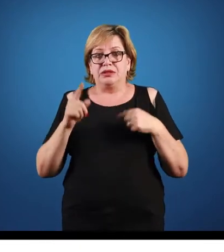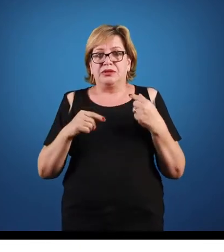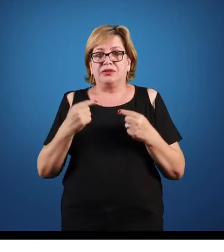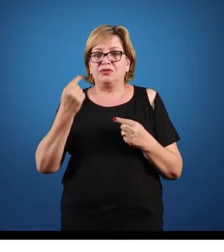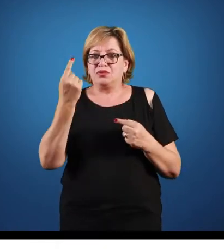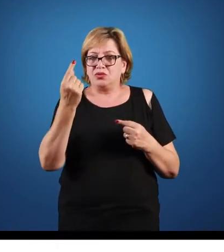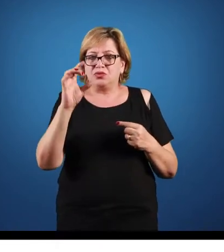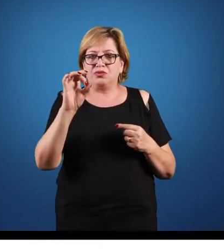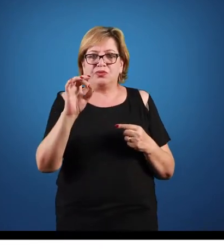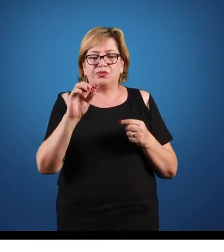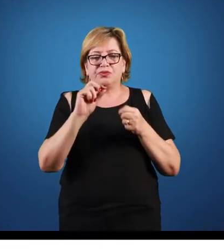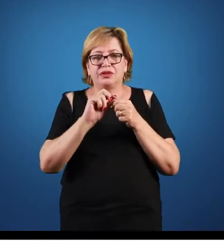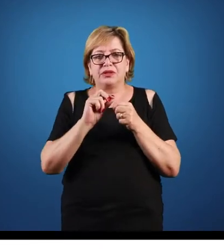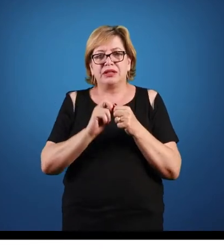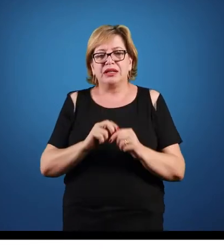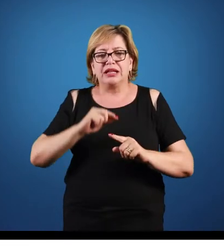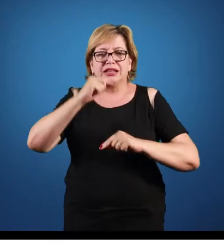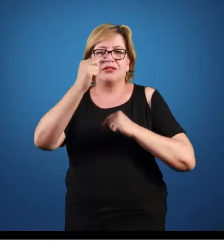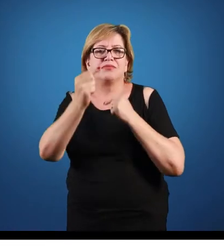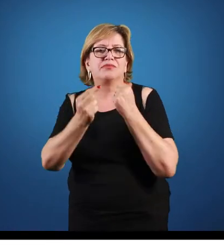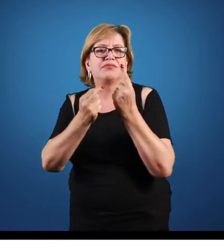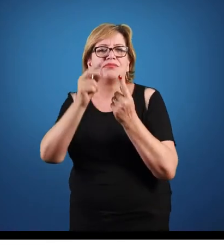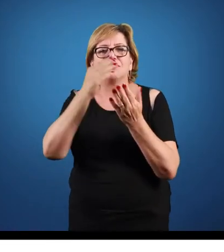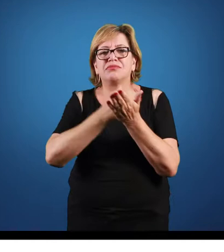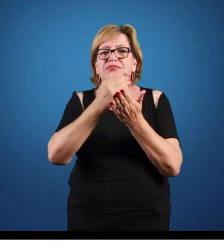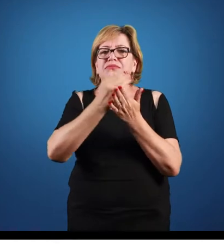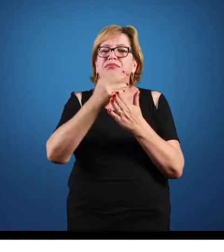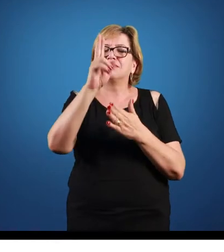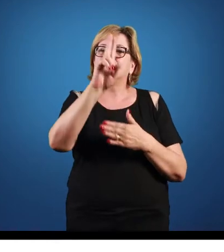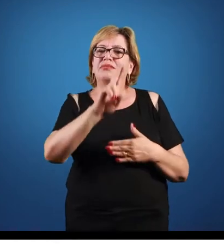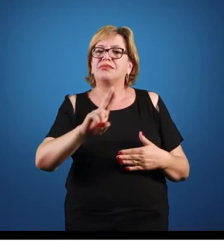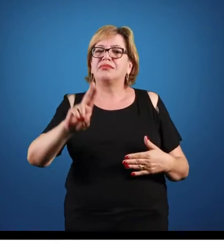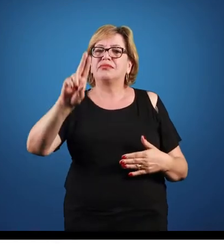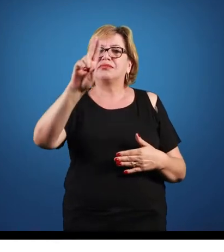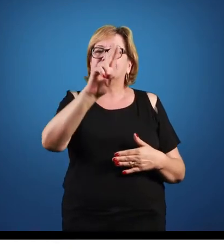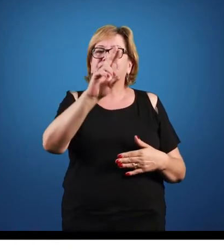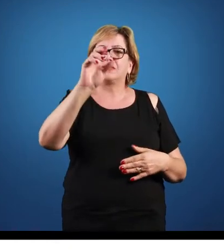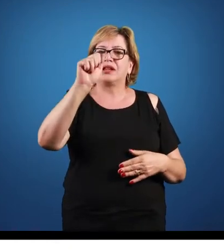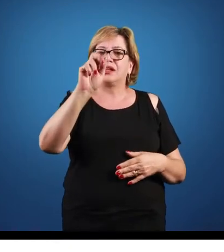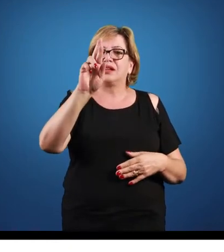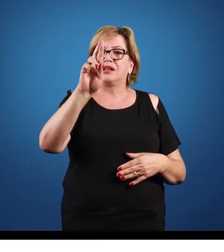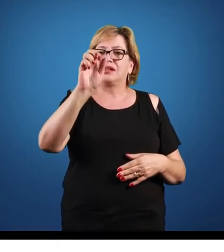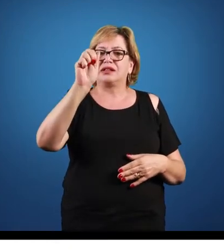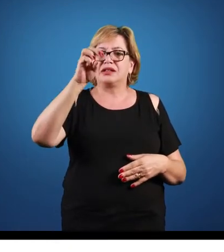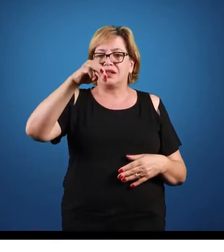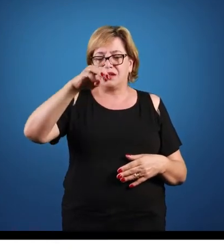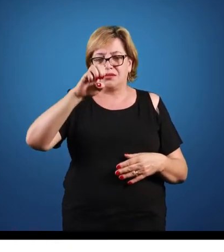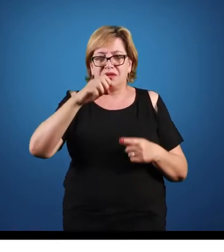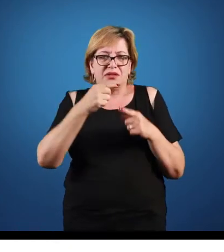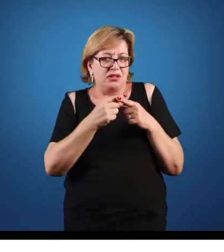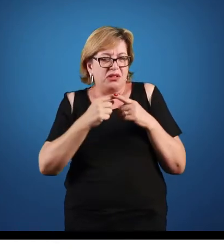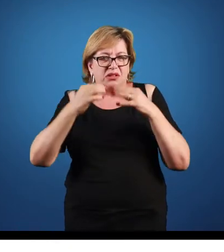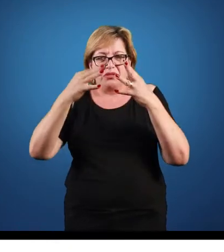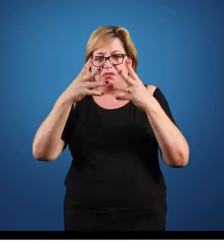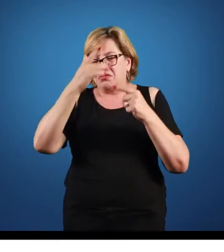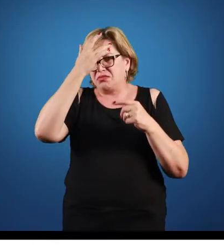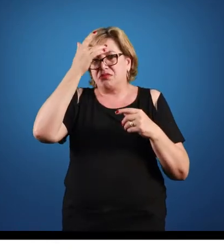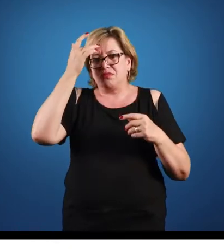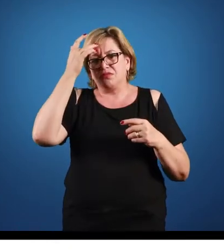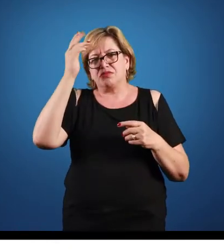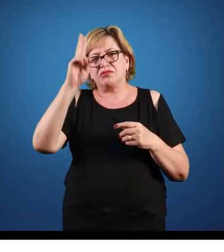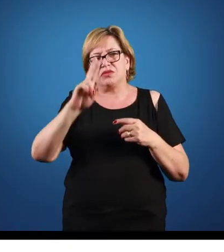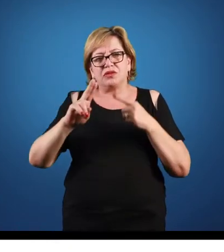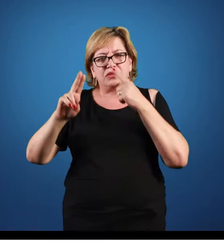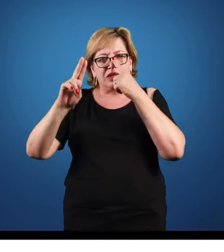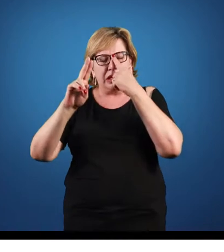único que fez assim aí depois você partiu para os arames mesmo e que é universal não é o fim do mundo usando o nome de alumínio não é